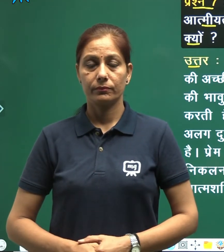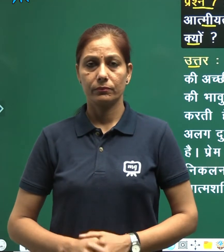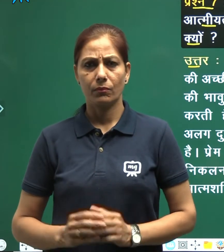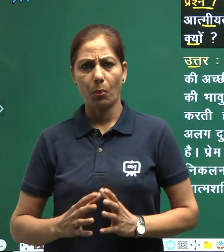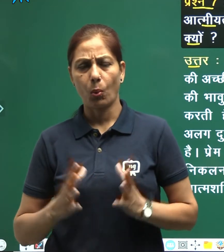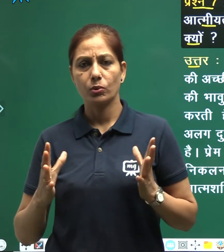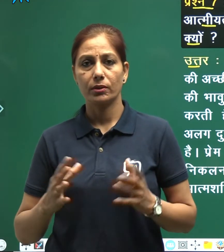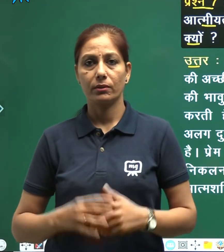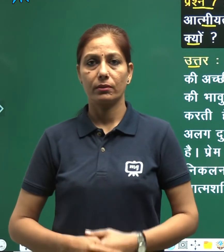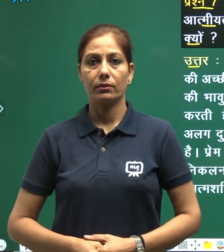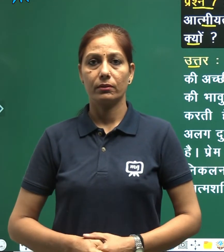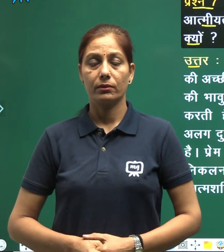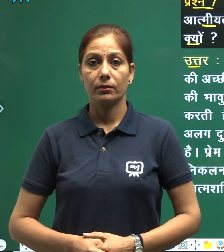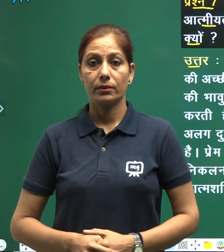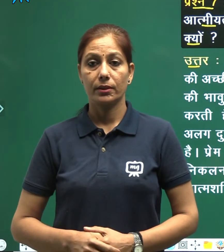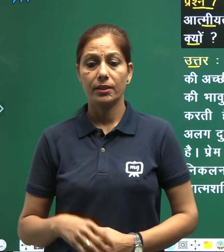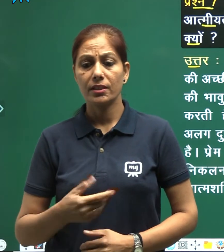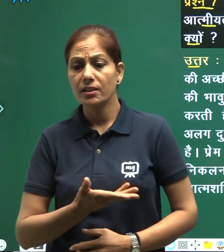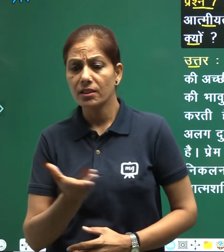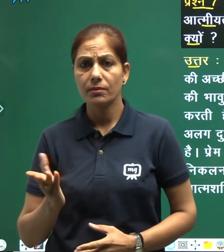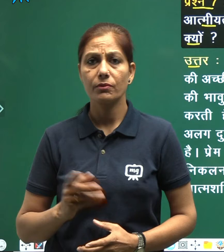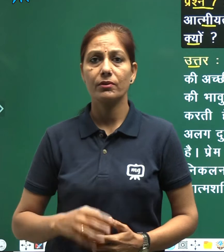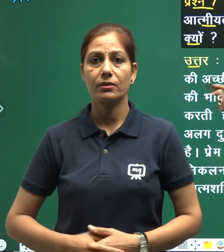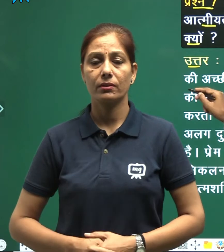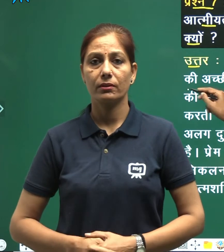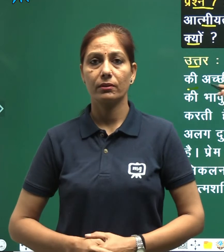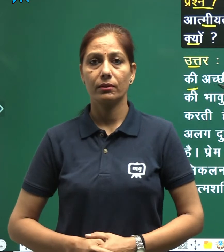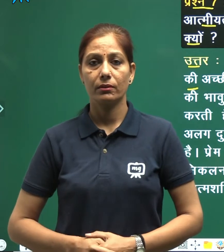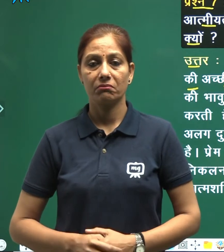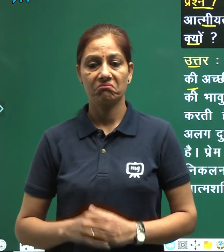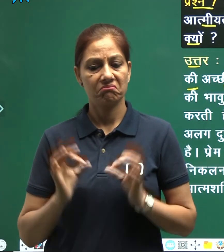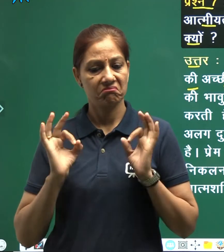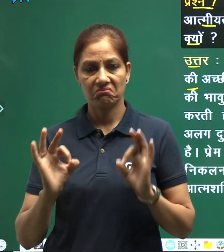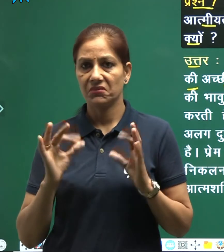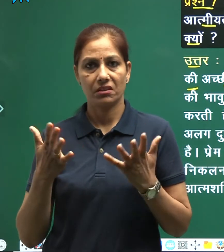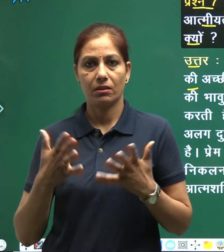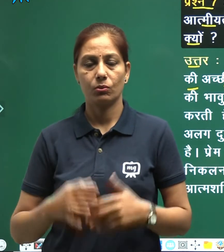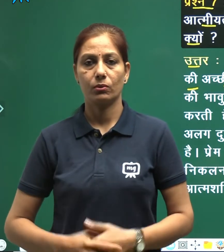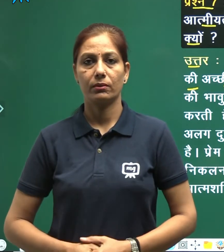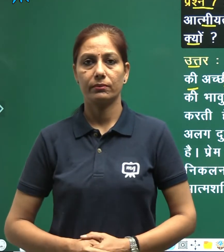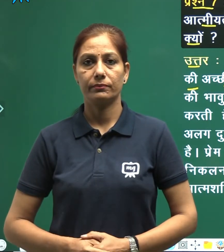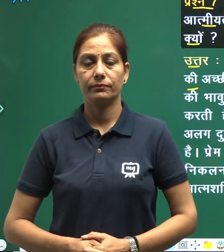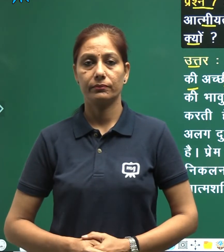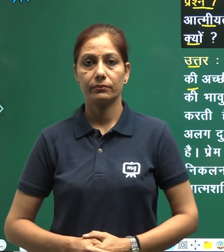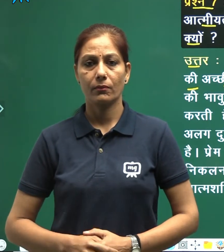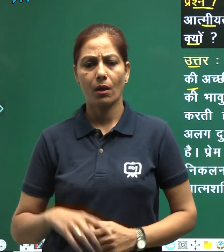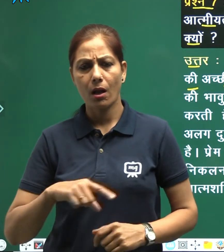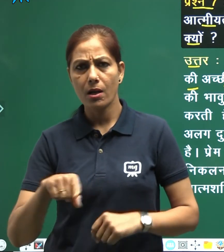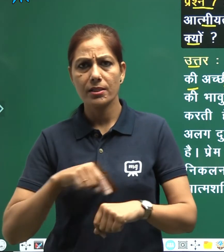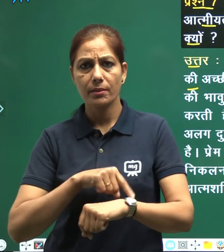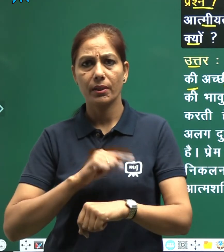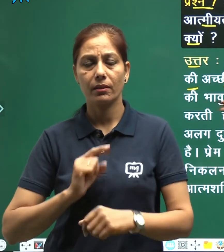अति किसी भी चीज की अच्छी नहीं होती। हर समय की